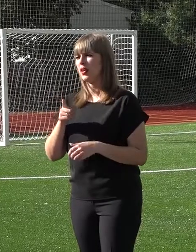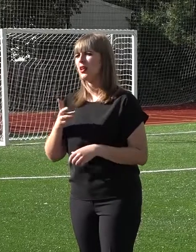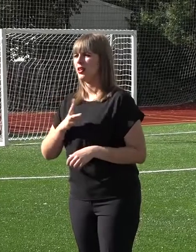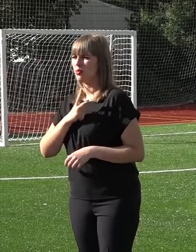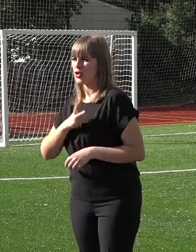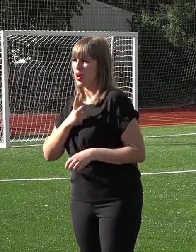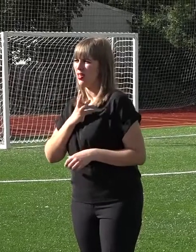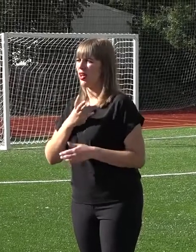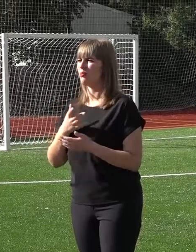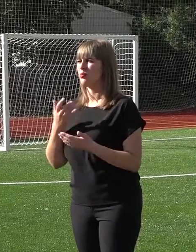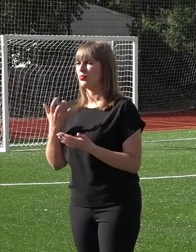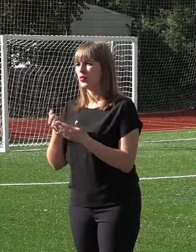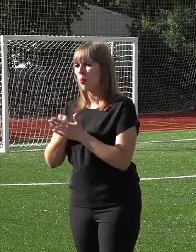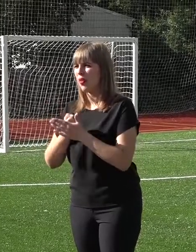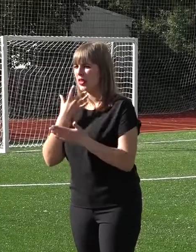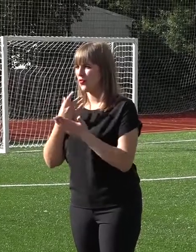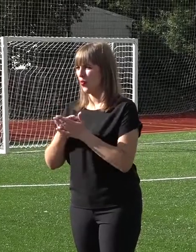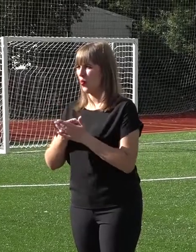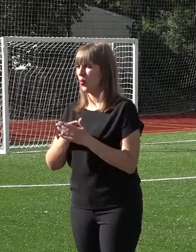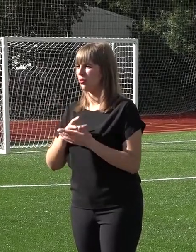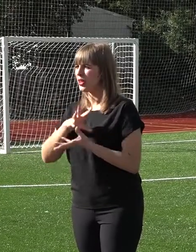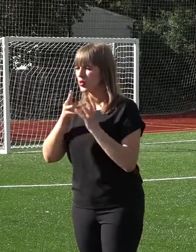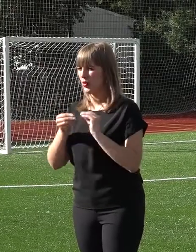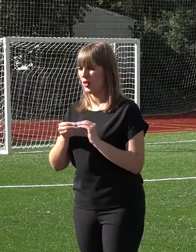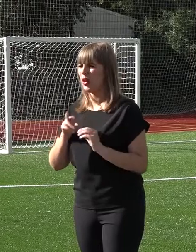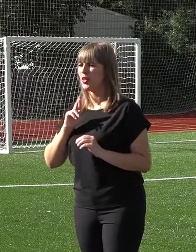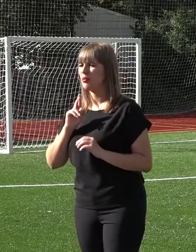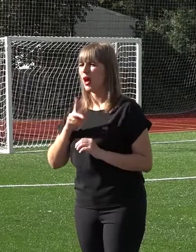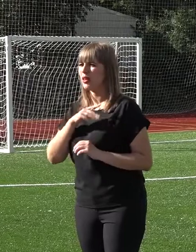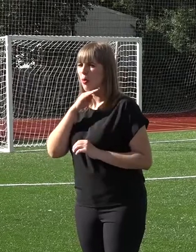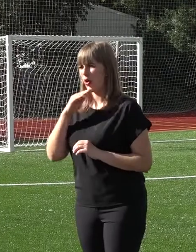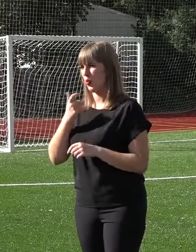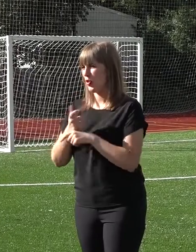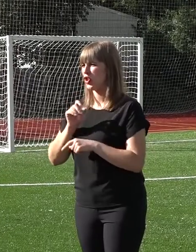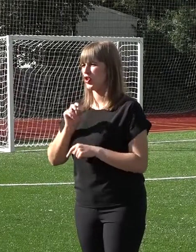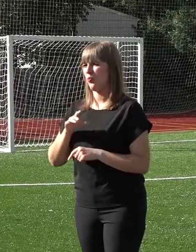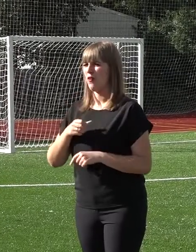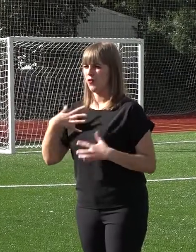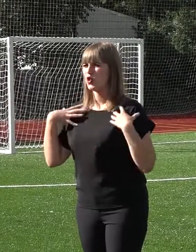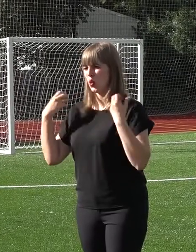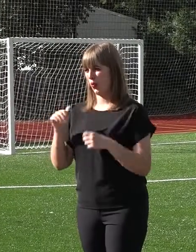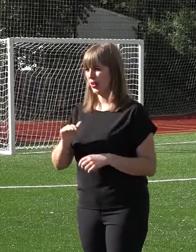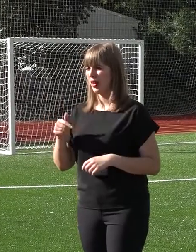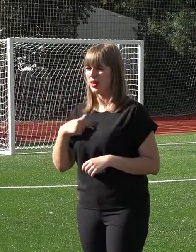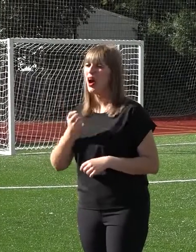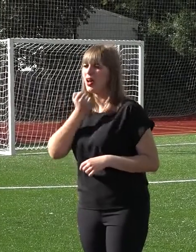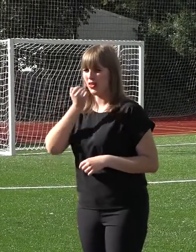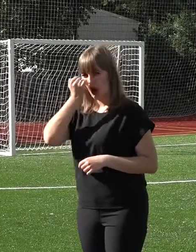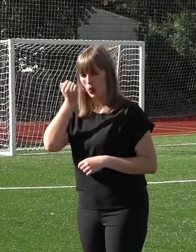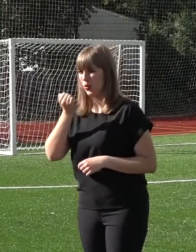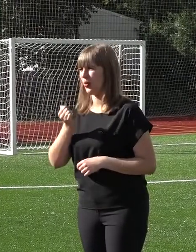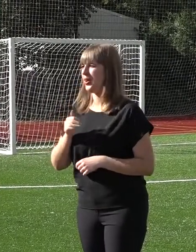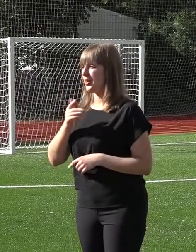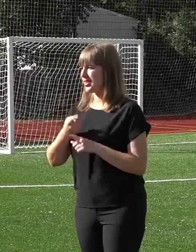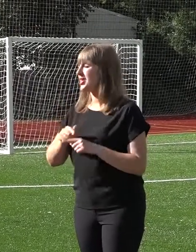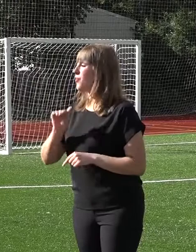бажання досягати результатів є набагато більшим, навіть як здорових дітей. Тому я дякую вихованцям